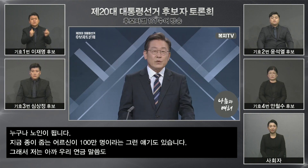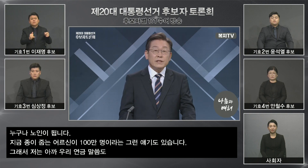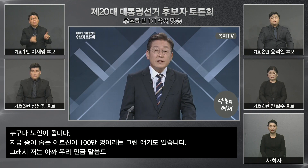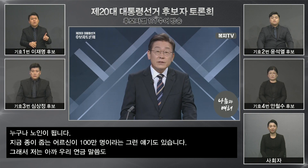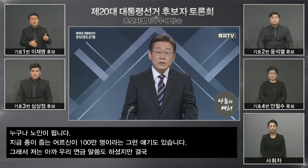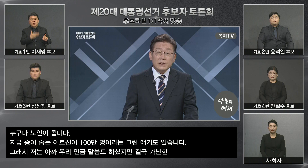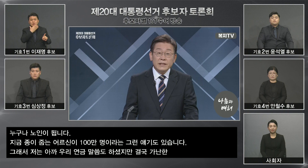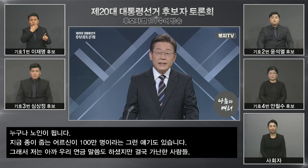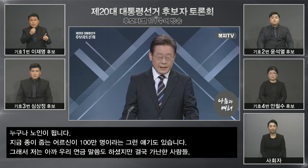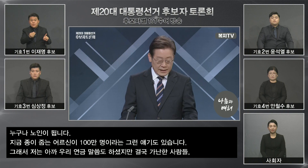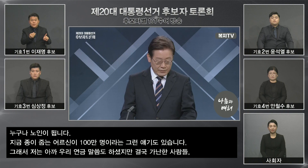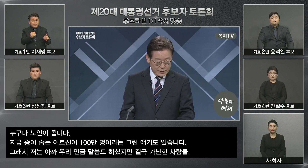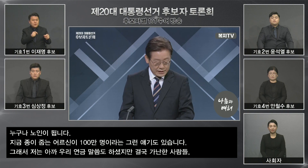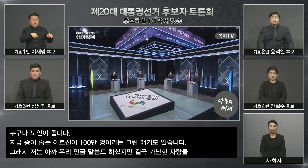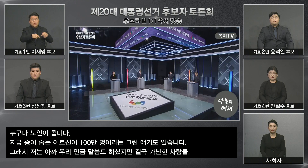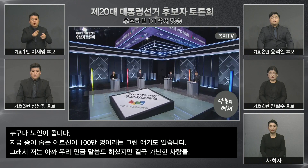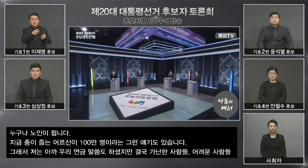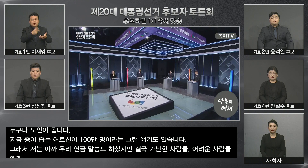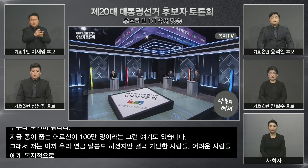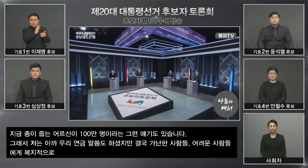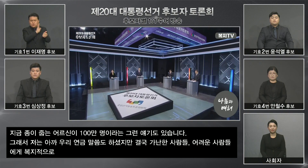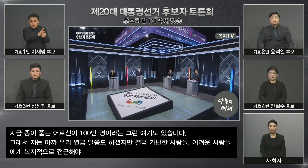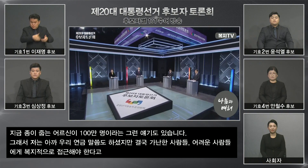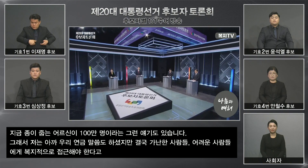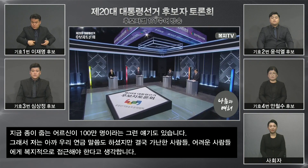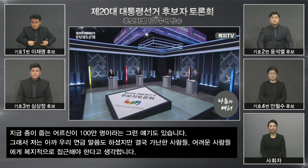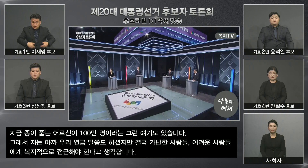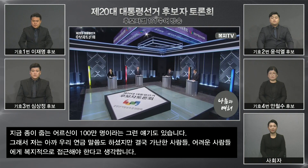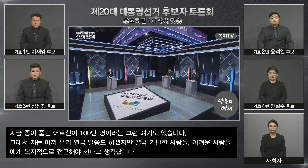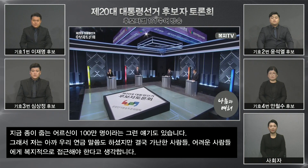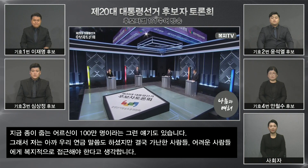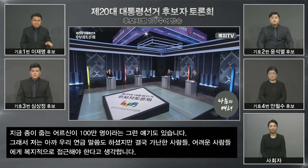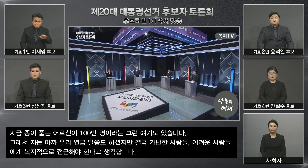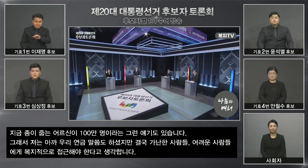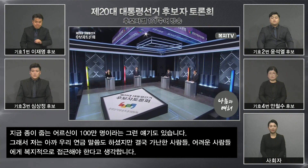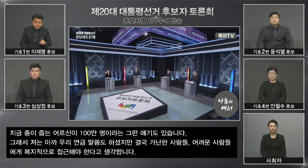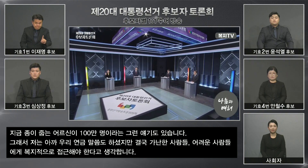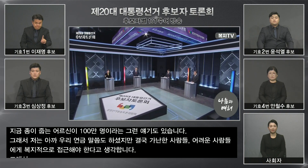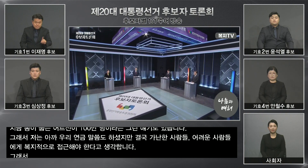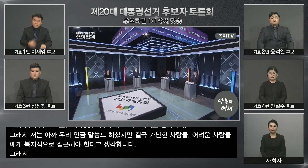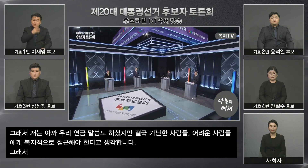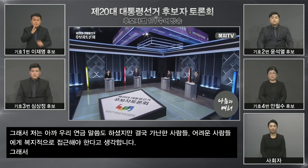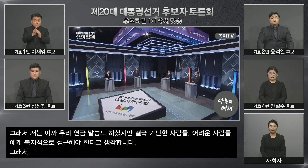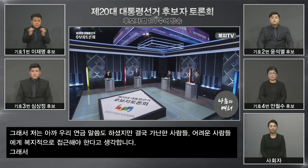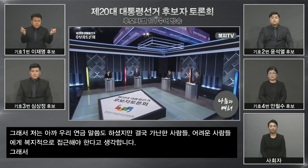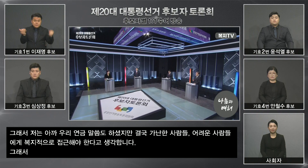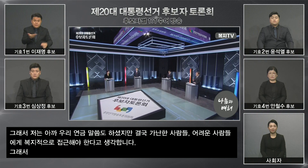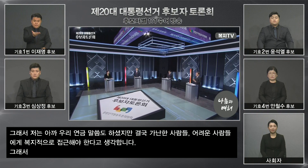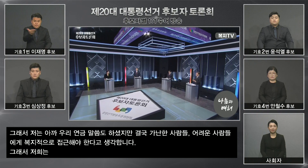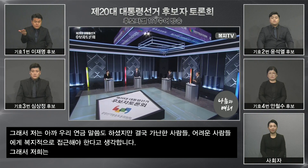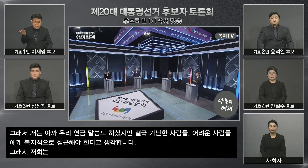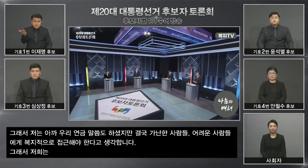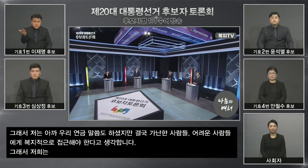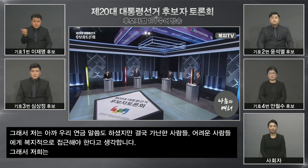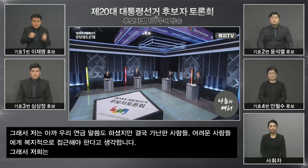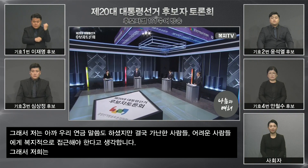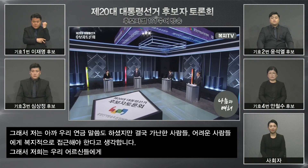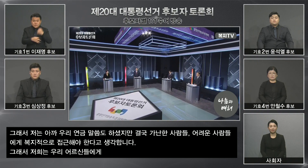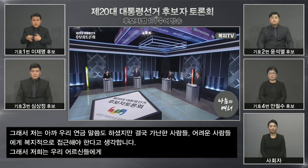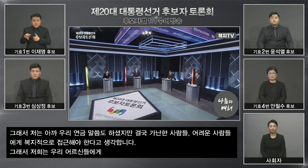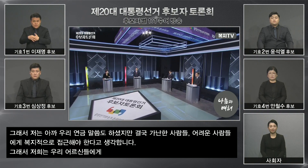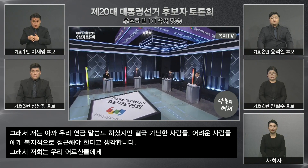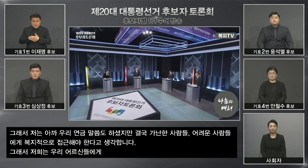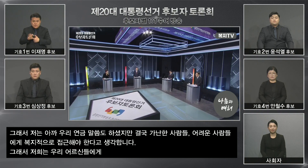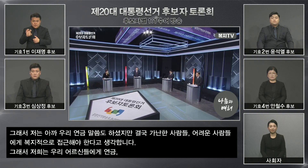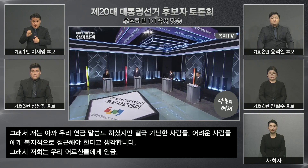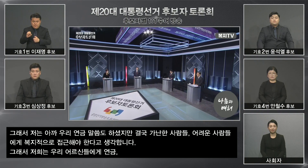대해서는 복지적으로 접근해야 된다고 생각합니다. 그래서 저희는 우리 어르신들에게 기초연금을